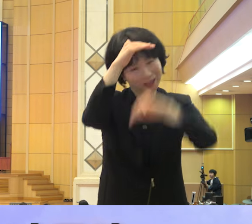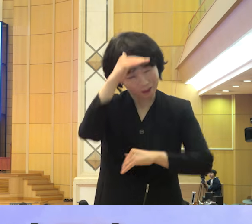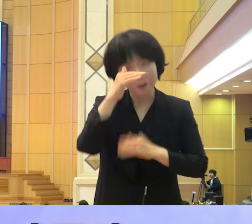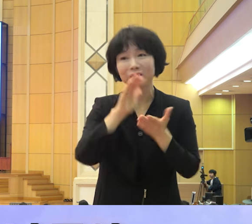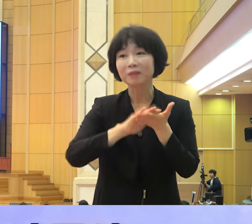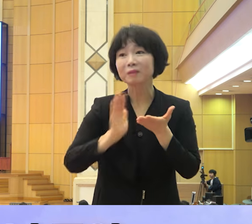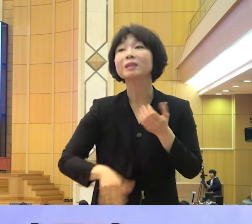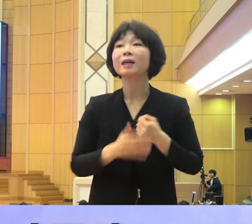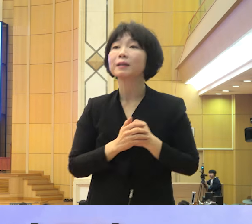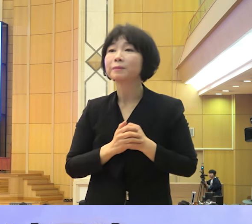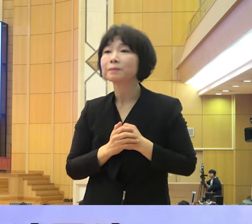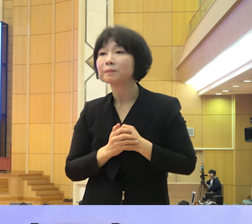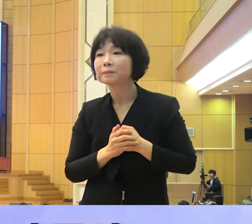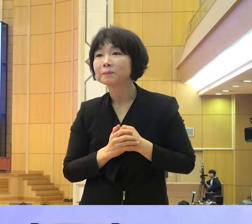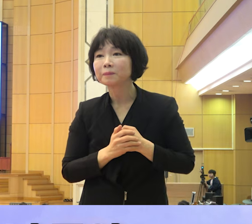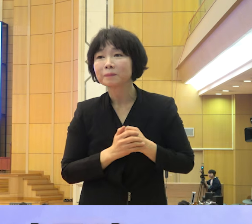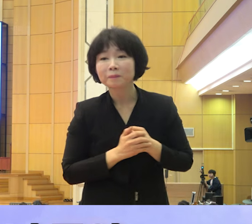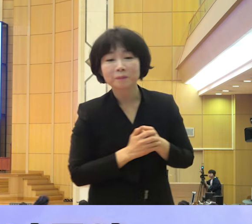말씀입니다.